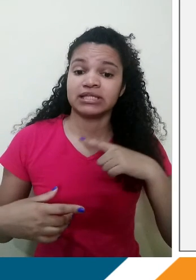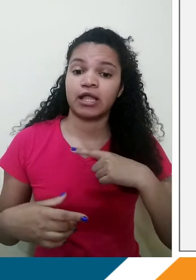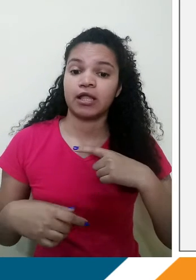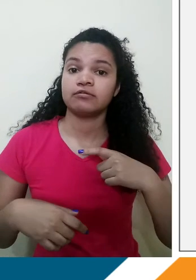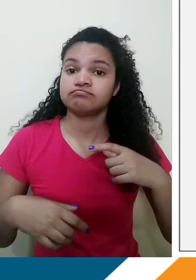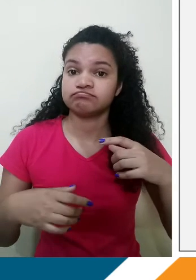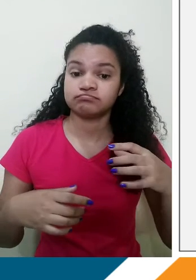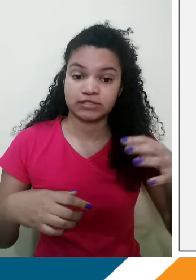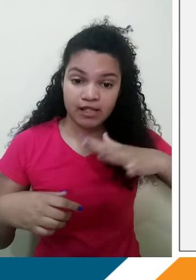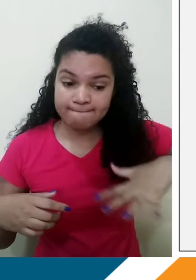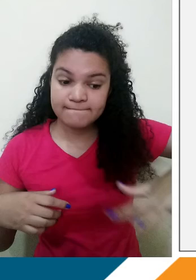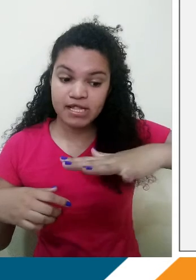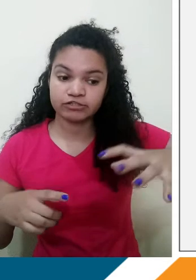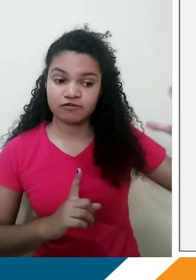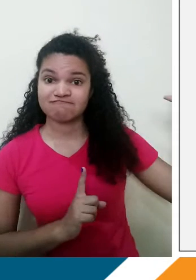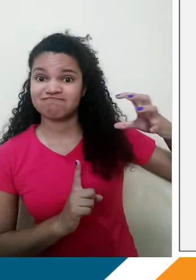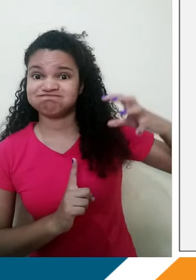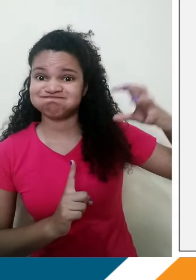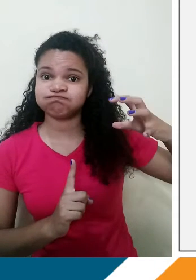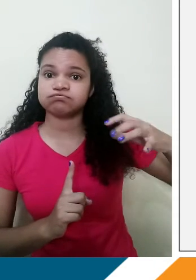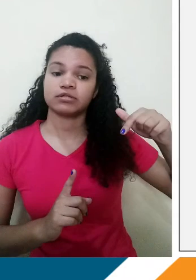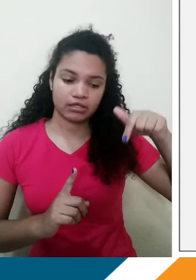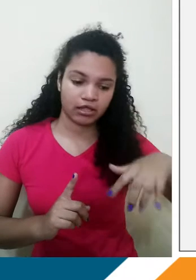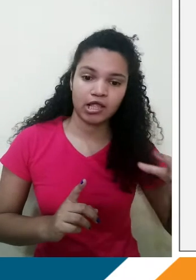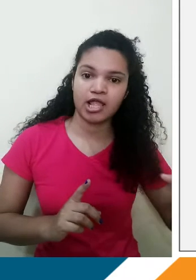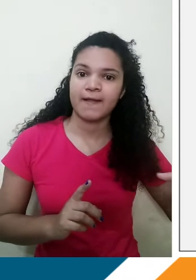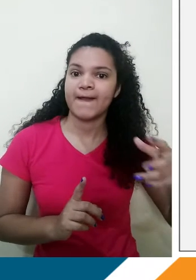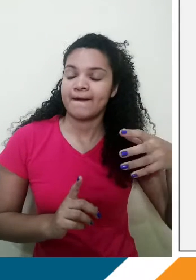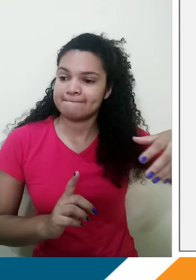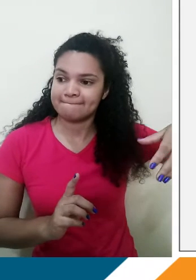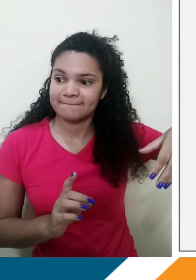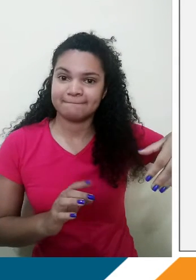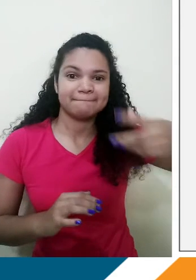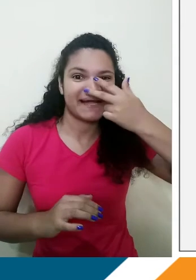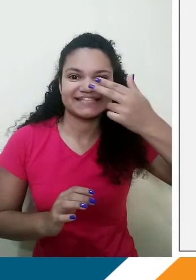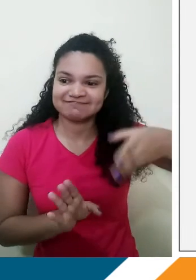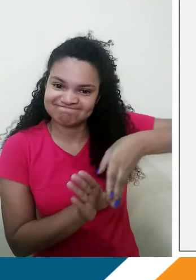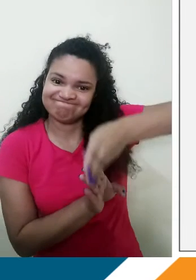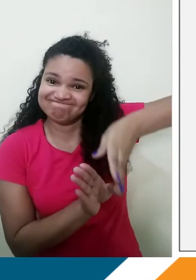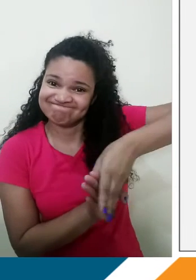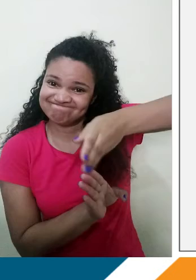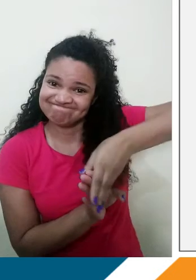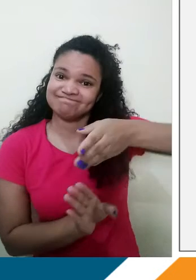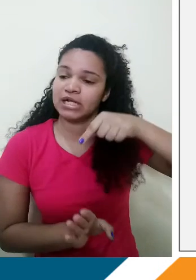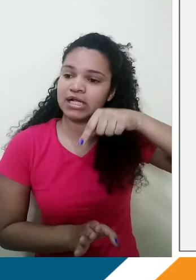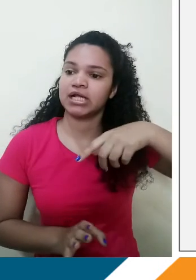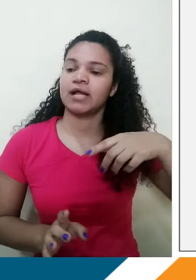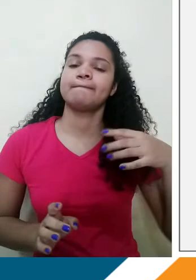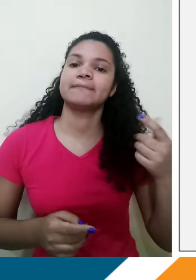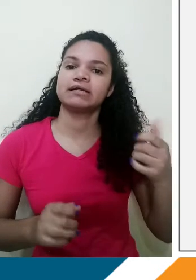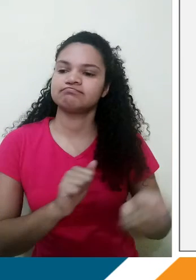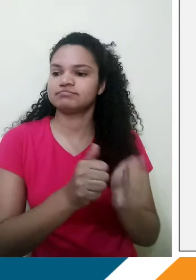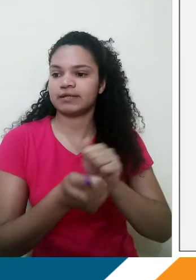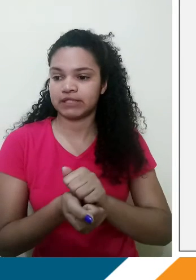ele. Outro conceito citado na questão é o conceito de anagênese. A anagênese se